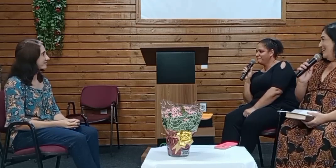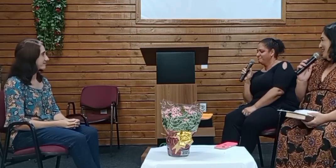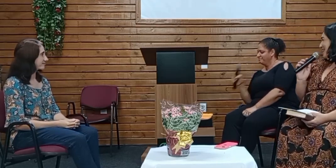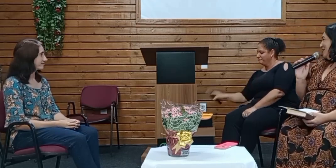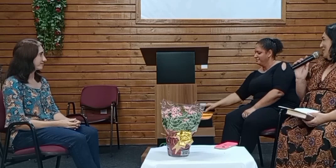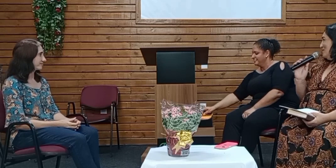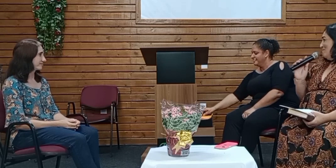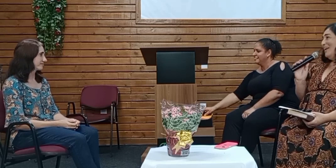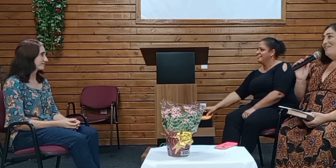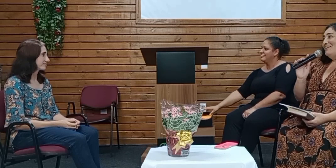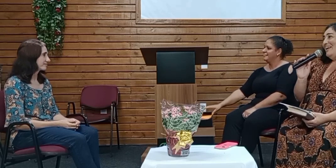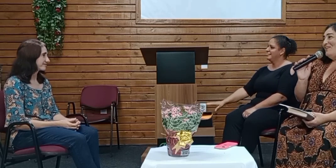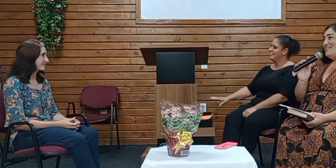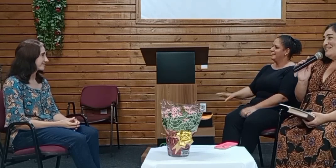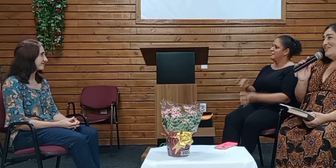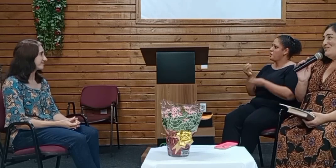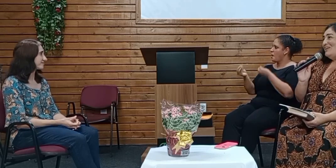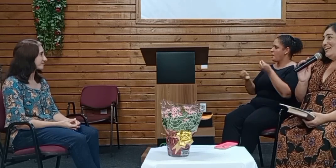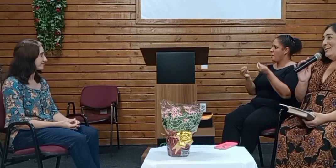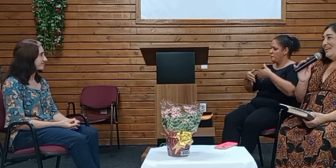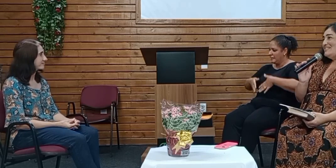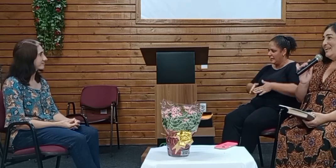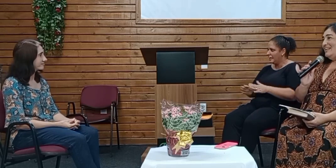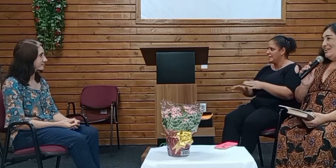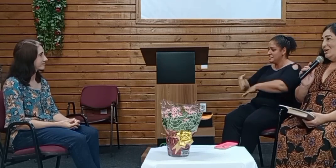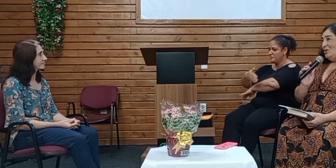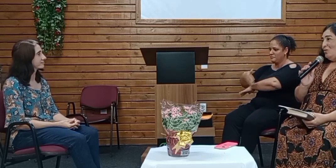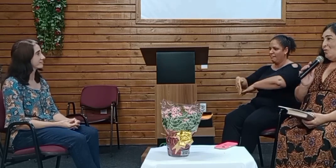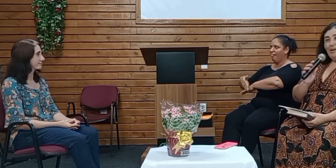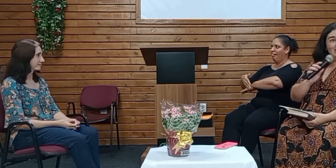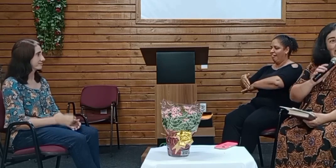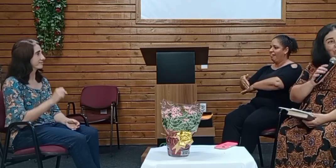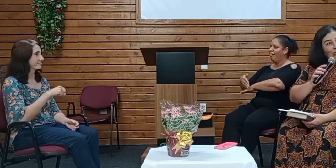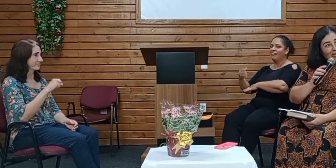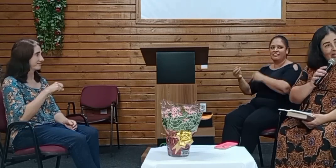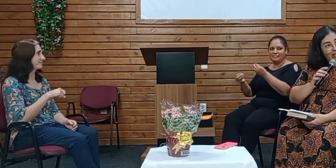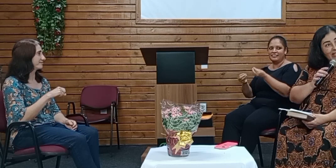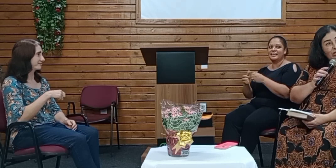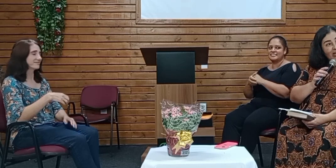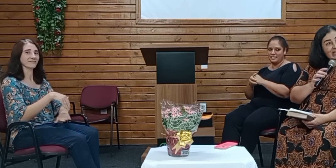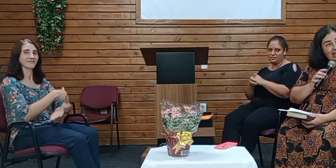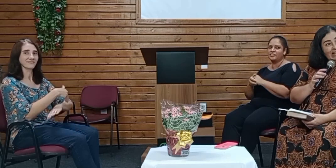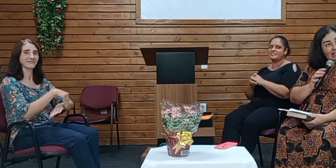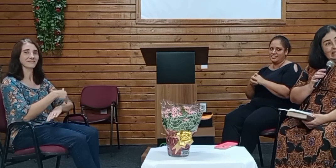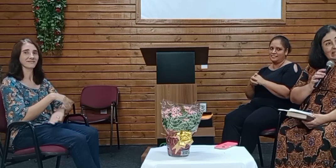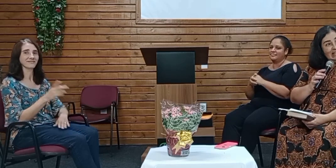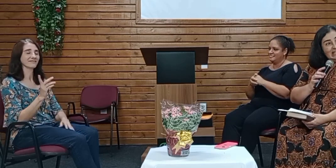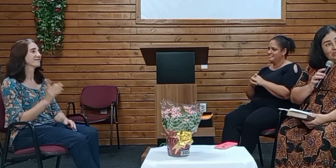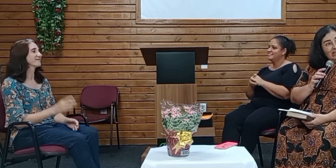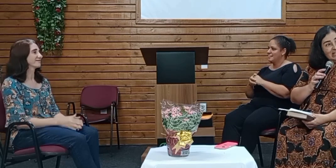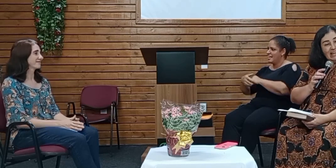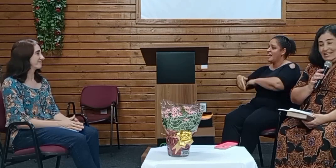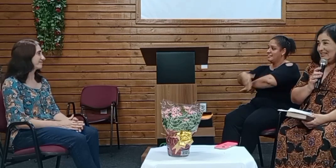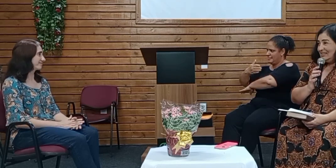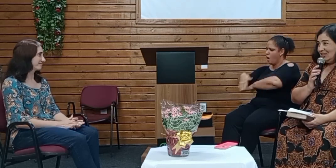Mas não esperava, né? Quase que nasceu na estrada. Como é que seria o nome? Nasceu na estrada. Nasceu